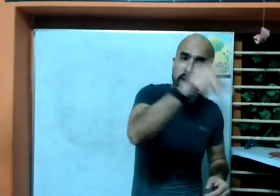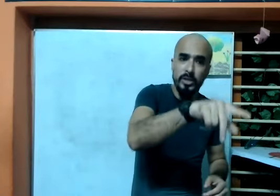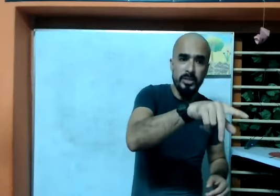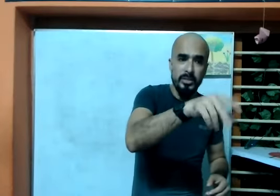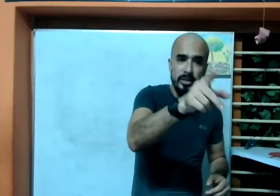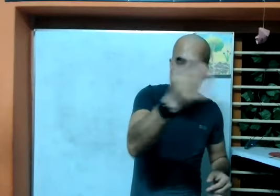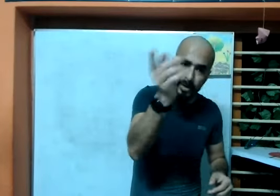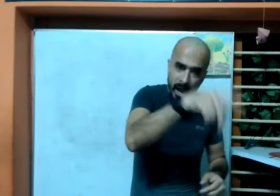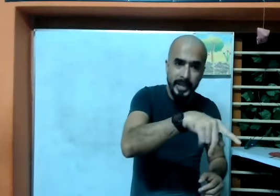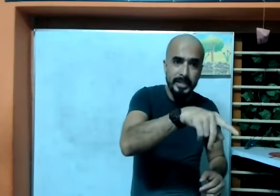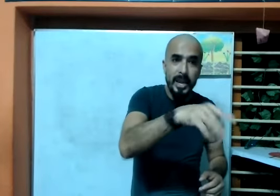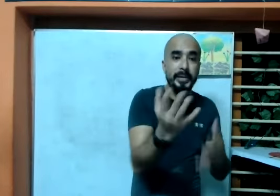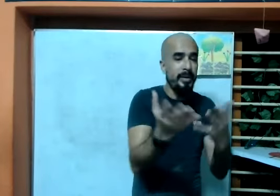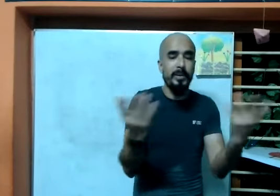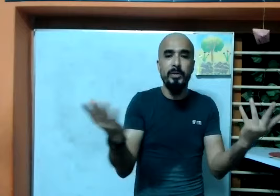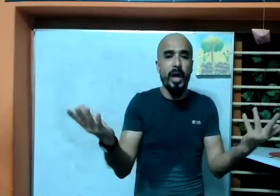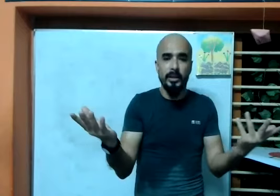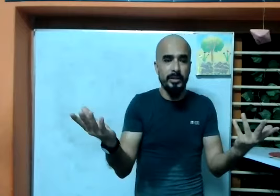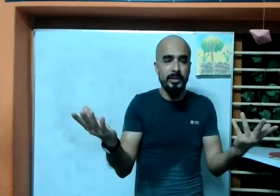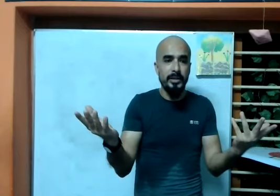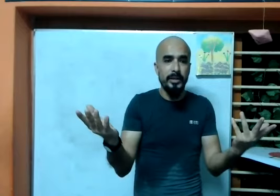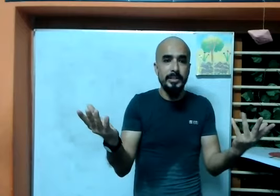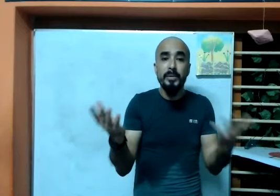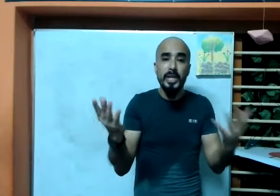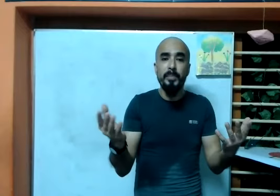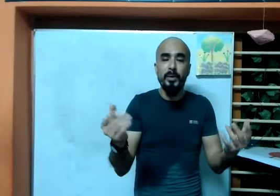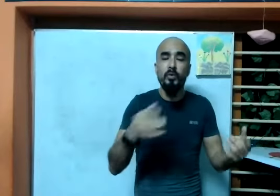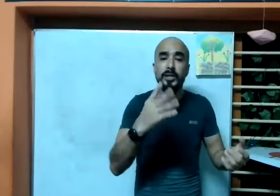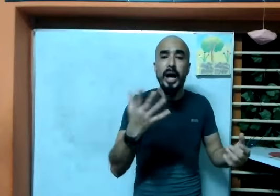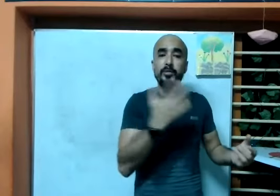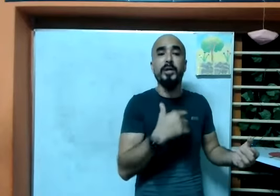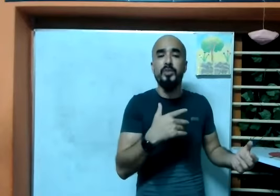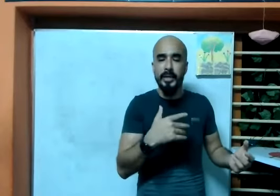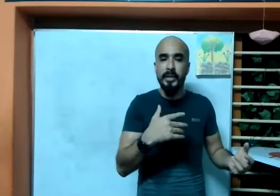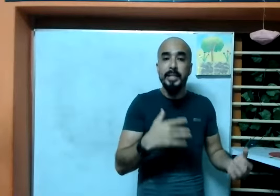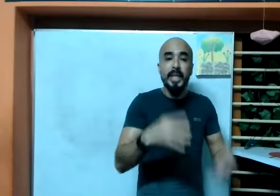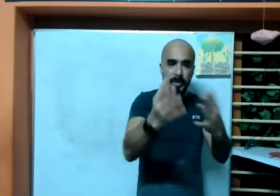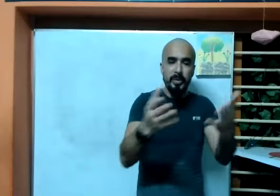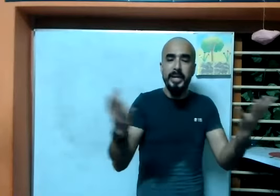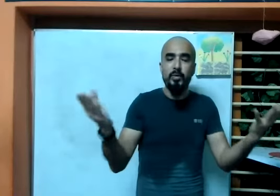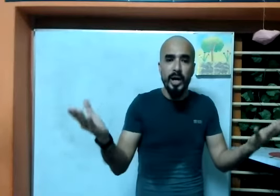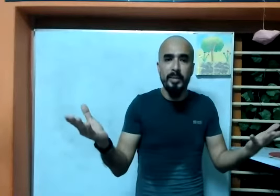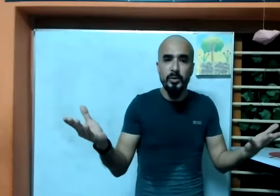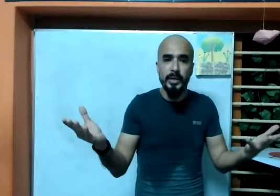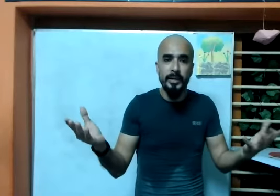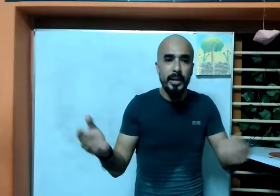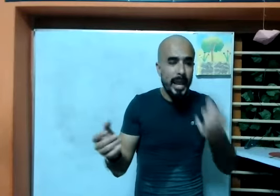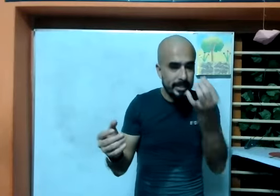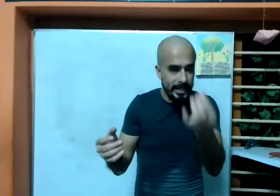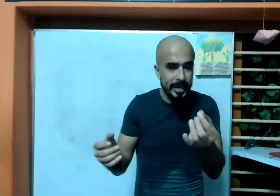নট ইউ লাইক আই কি হ্যাভ ইউ লাইক যেমন জাহাব বলো হোয়াট আই ওয়াজ ডুইং জাহাব কি বলবে নাকি হোয়াট আই এম ডুইং এক সেকেন্ড আগে